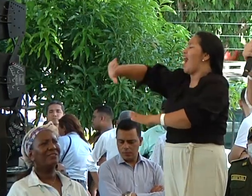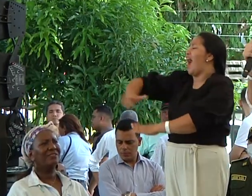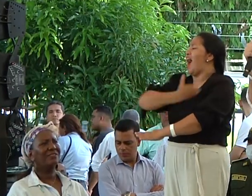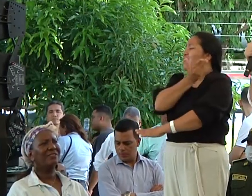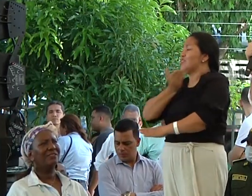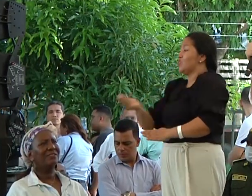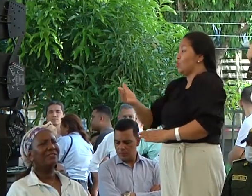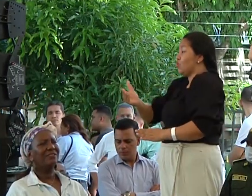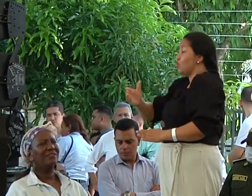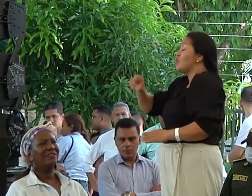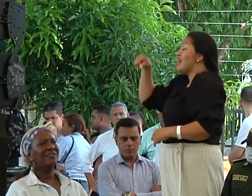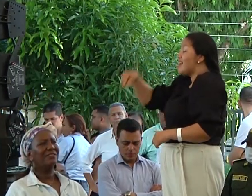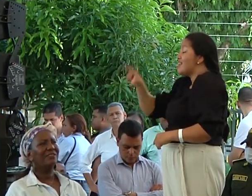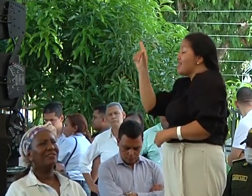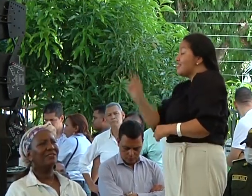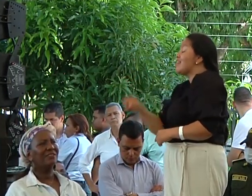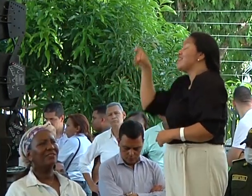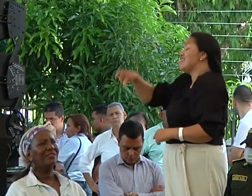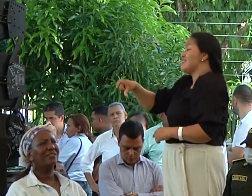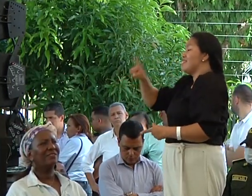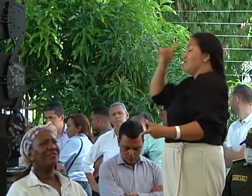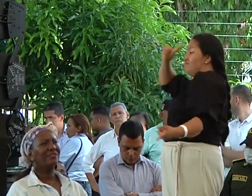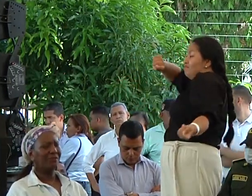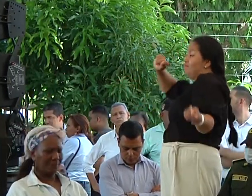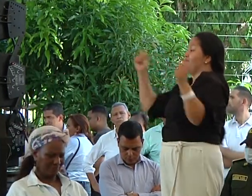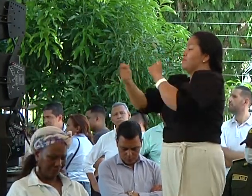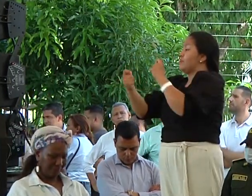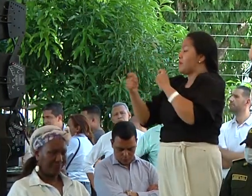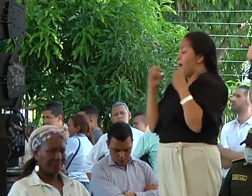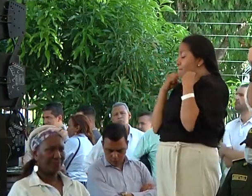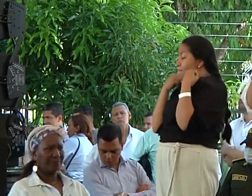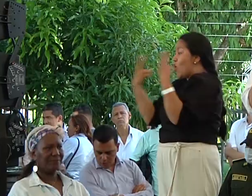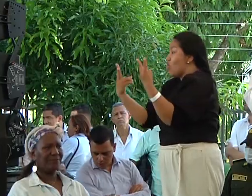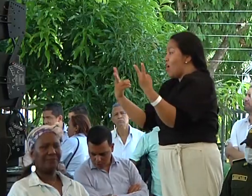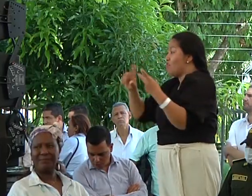departamento que lidere esa idea, empoderando la ciudad.